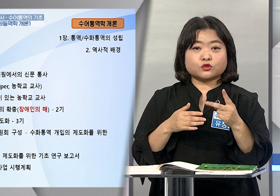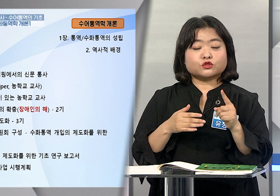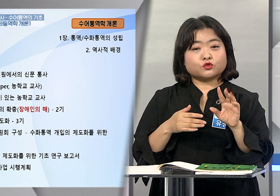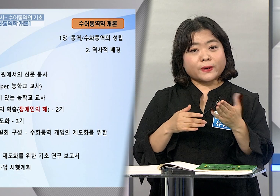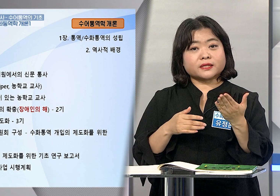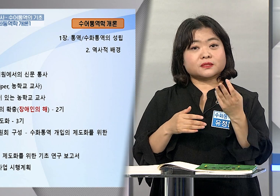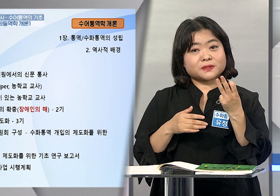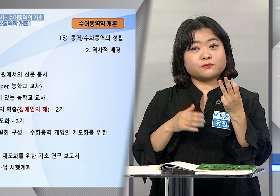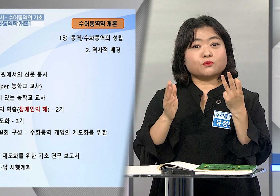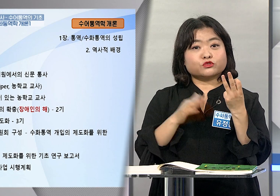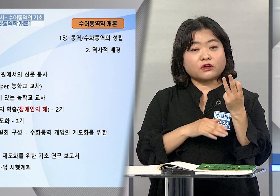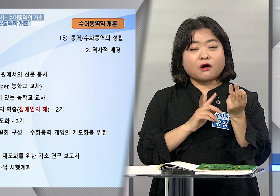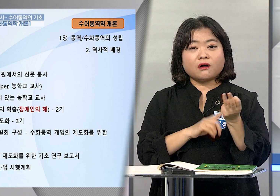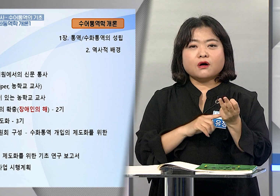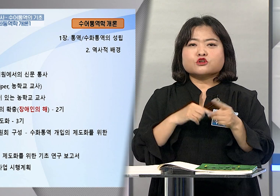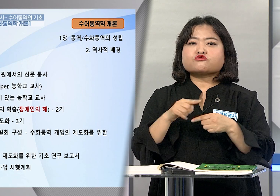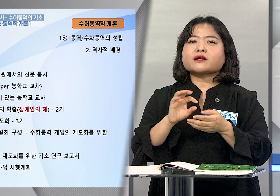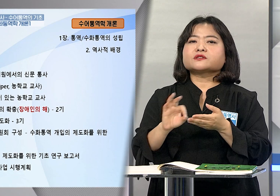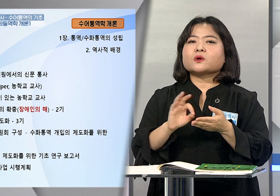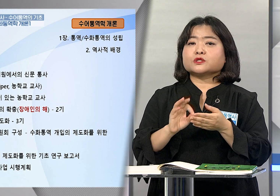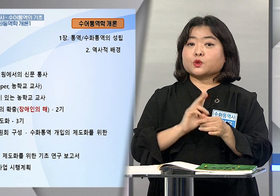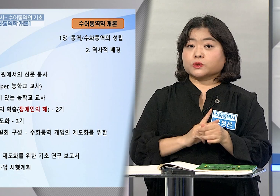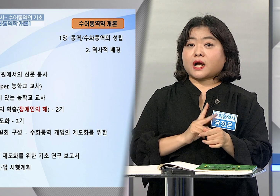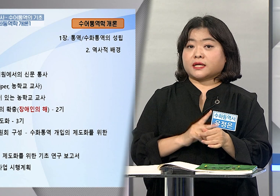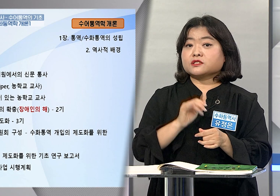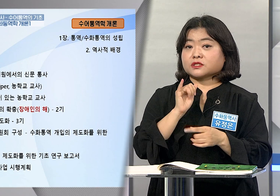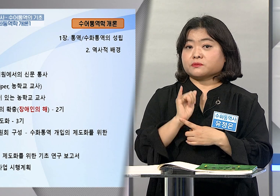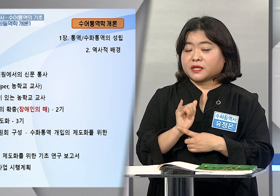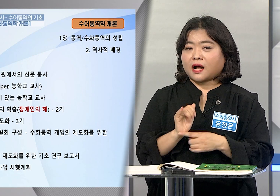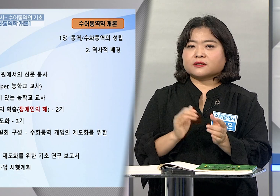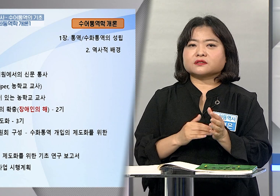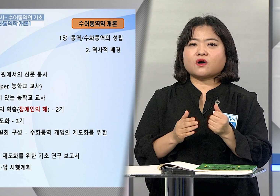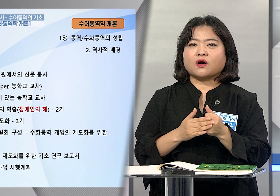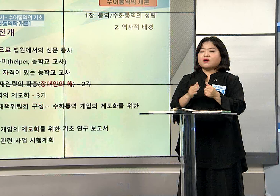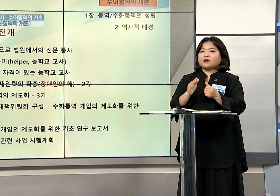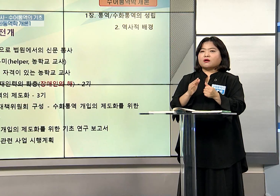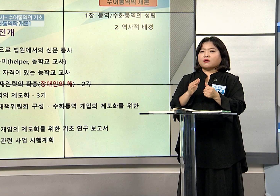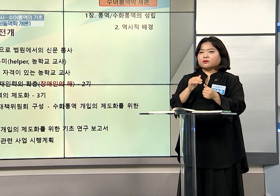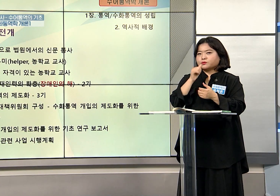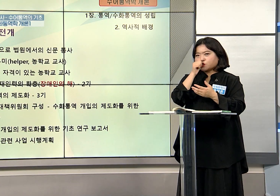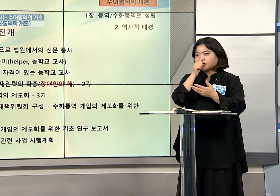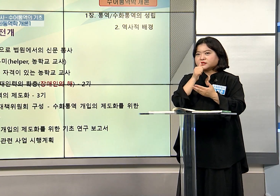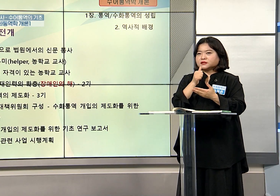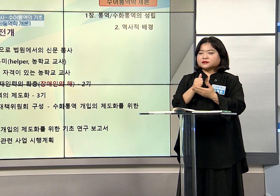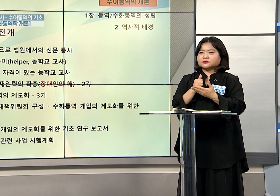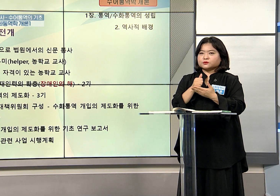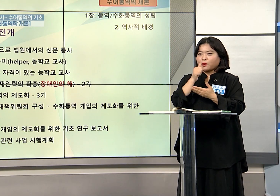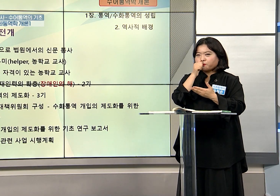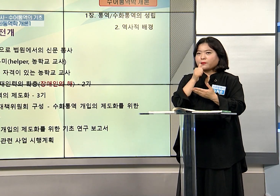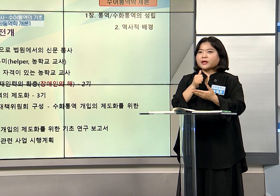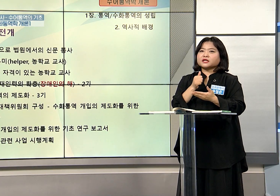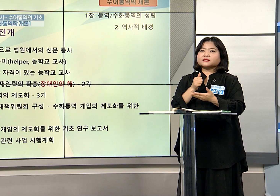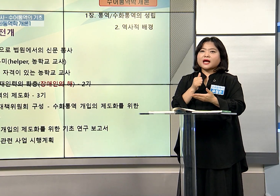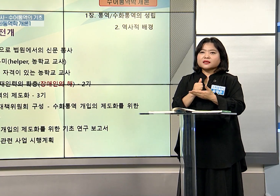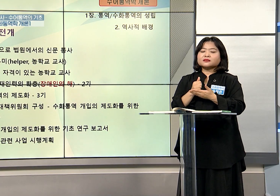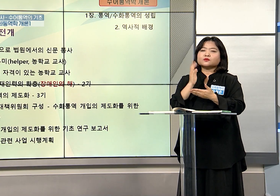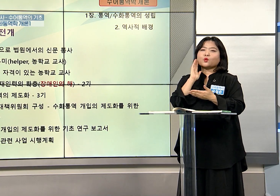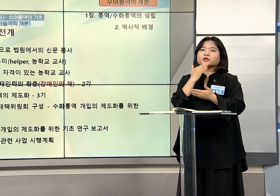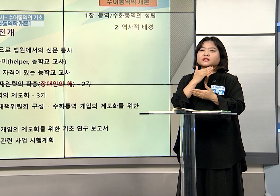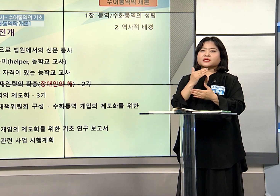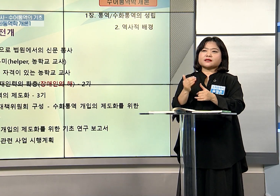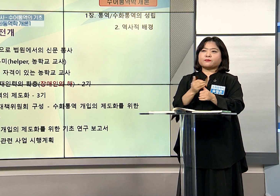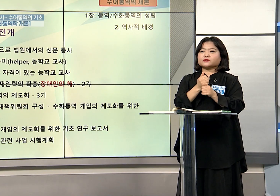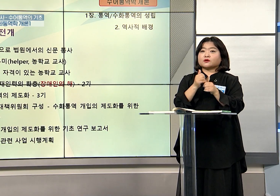때문에 1913년부터 수화를 사용하는 교사가 있었습니다. 그래서 죄를 지은 범법 행위를